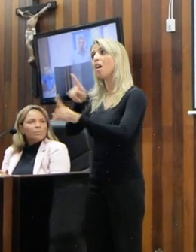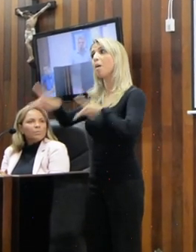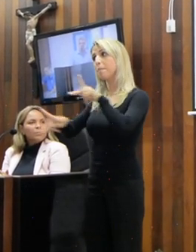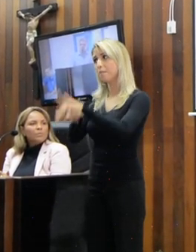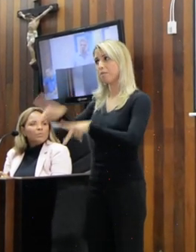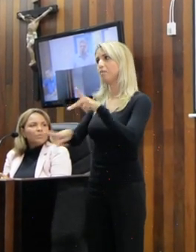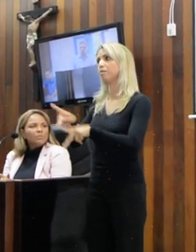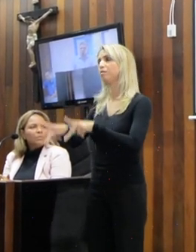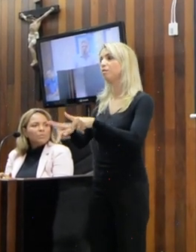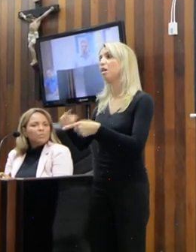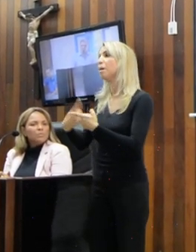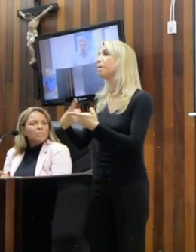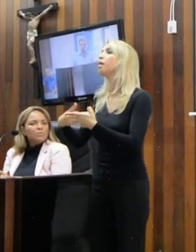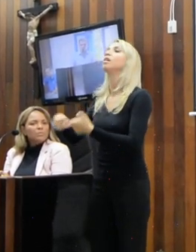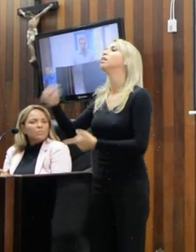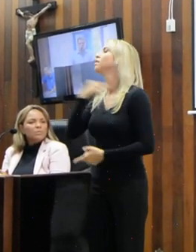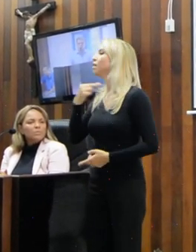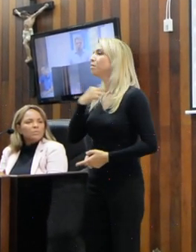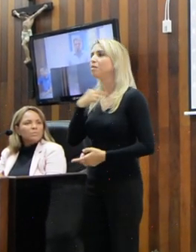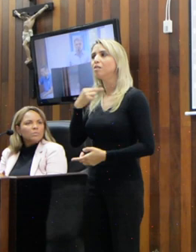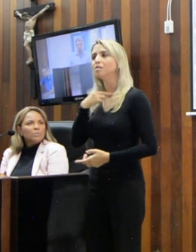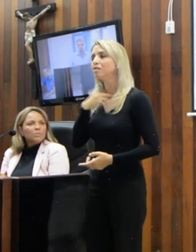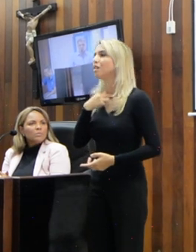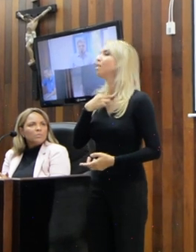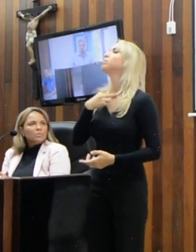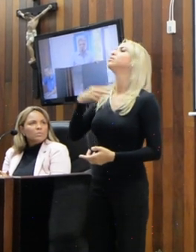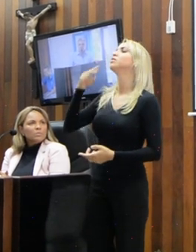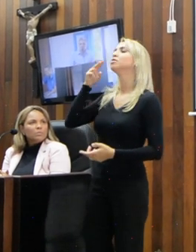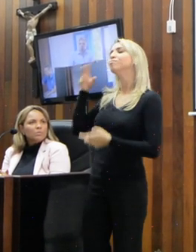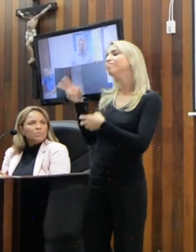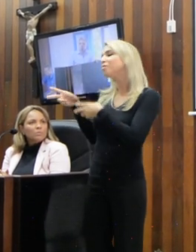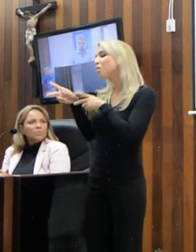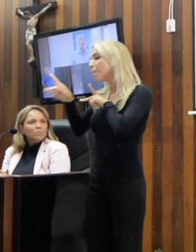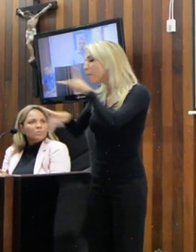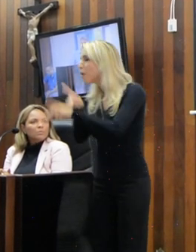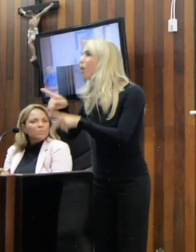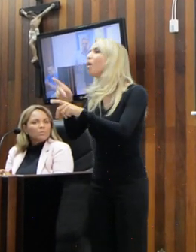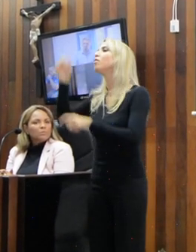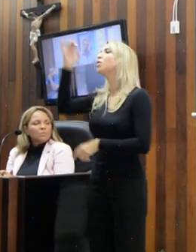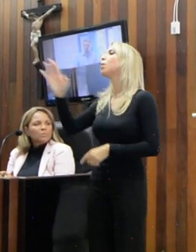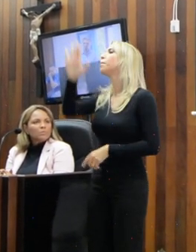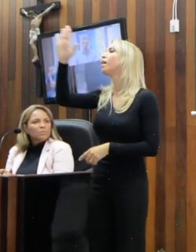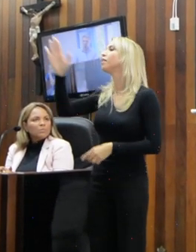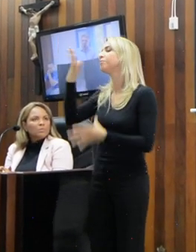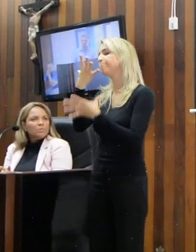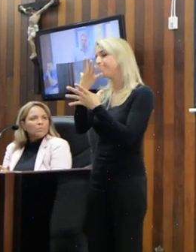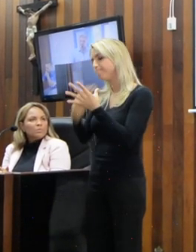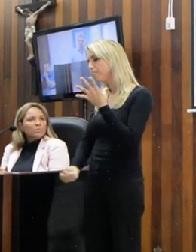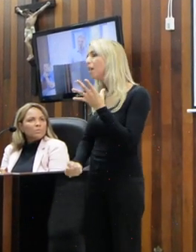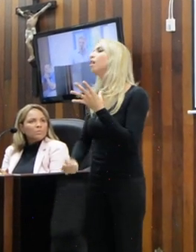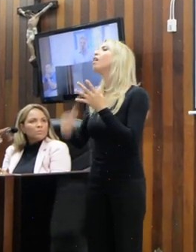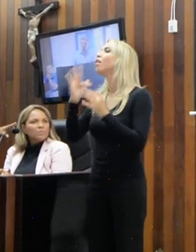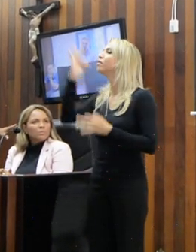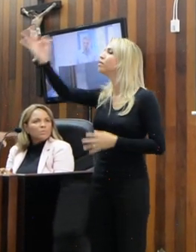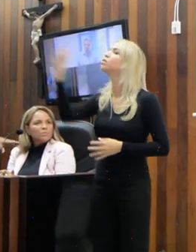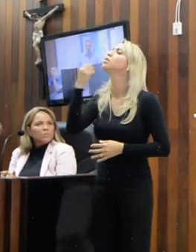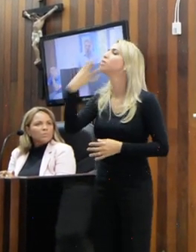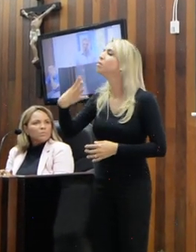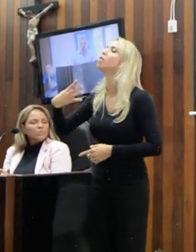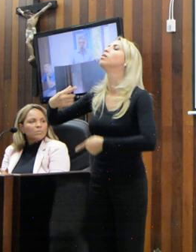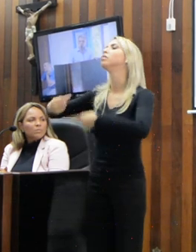não pode deixar que as pessoas, que a população, que o país perca a esperança na classe